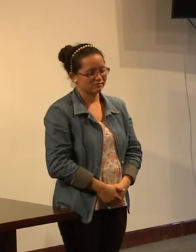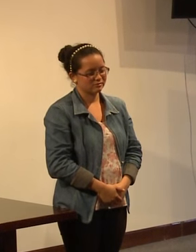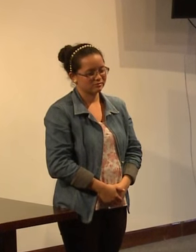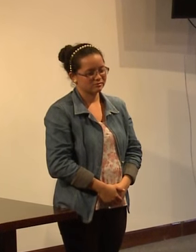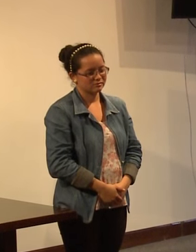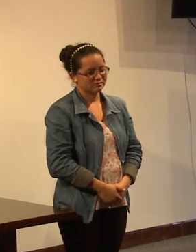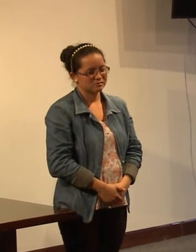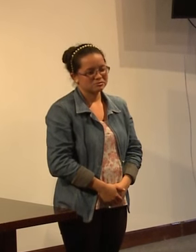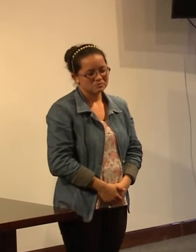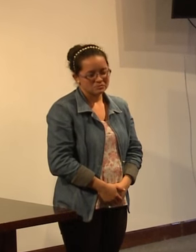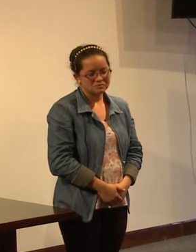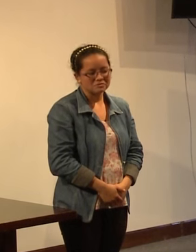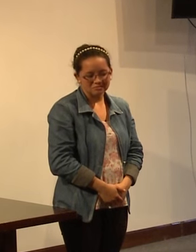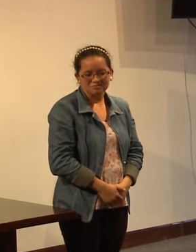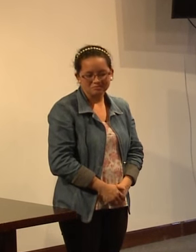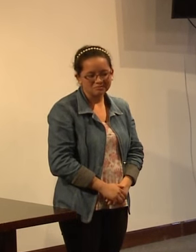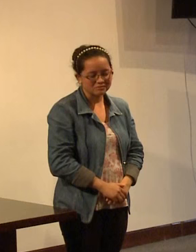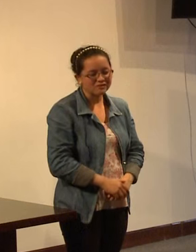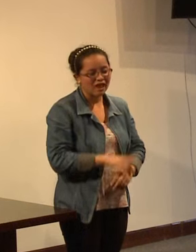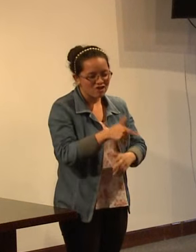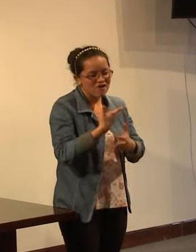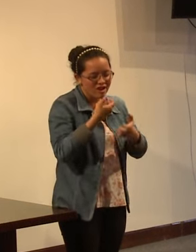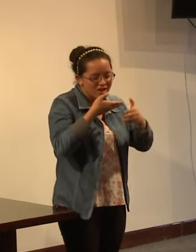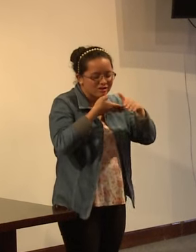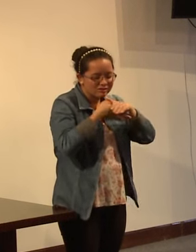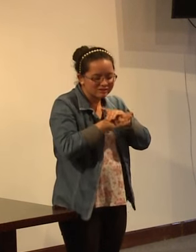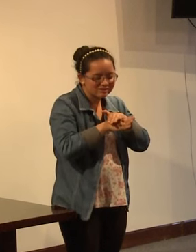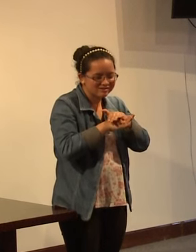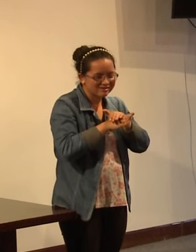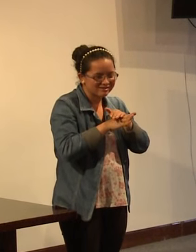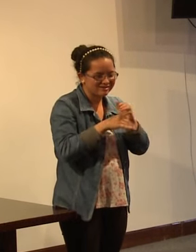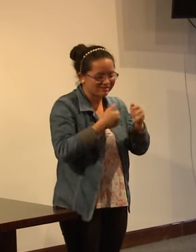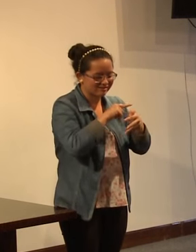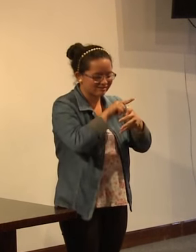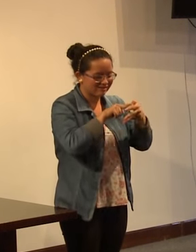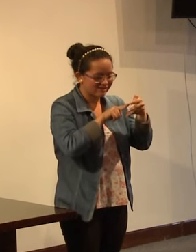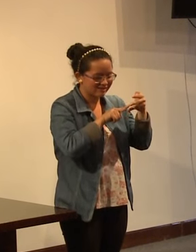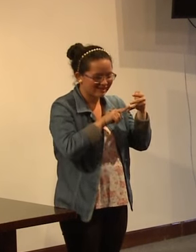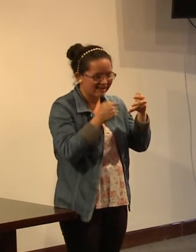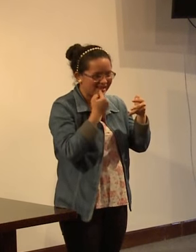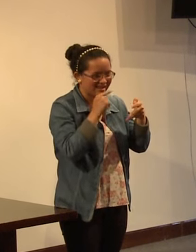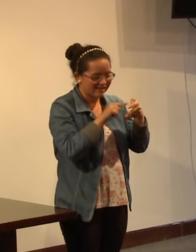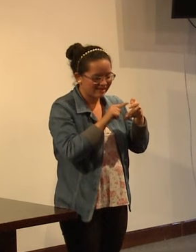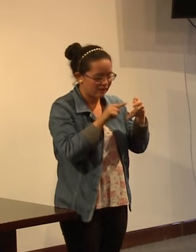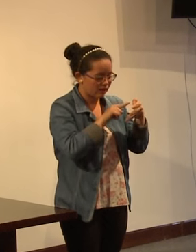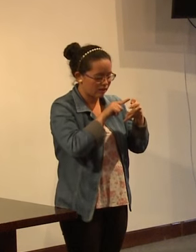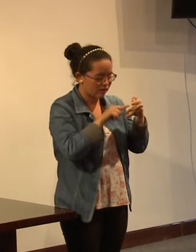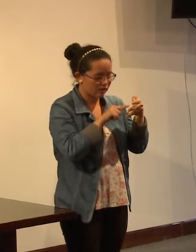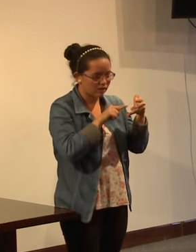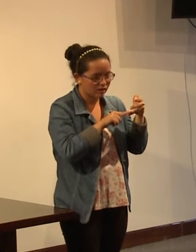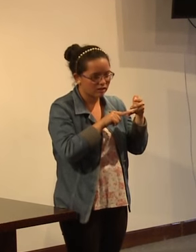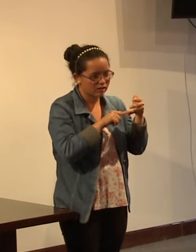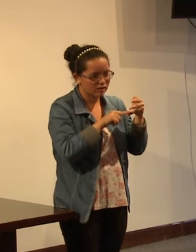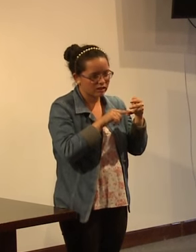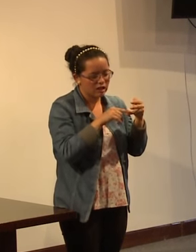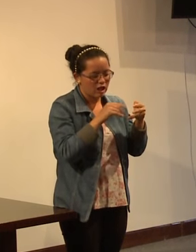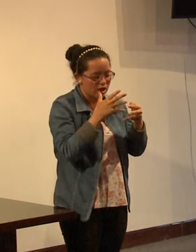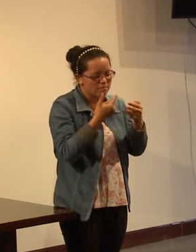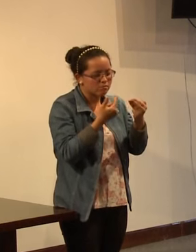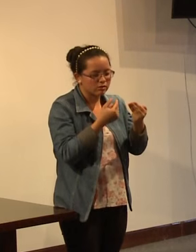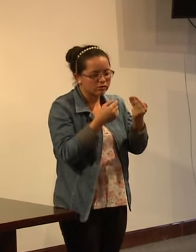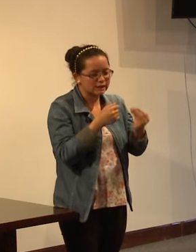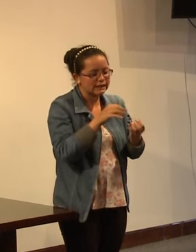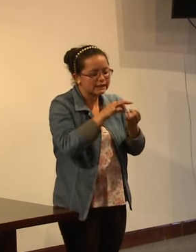Entonces, quería hacer esta gran introducción para poner esos 3 puntos que me parecen súper importantes del sentido de la educación artística en el